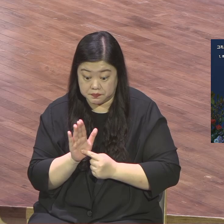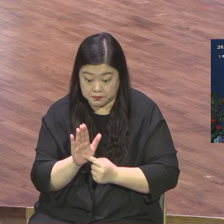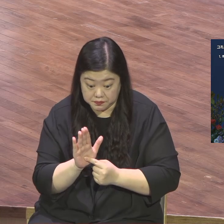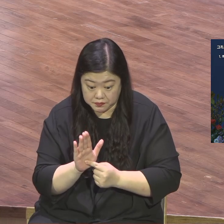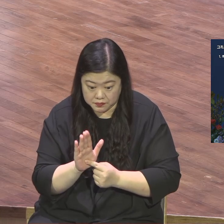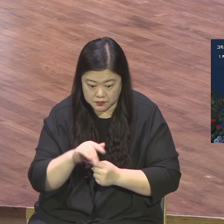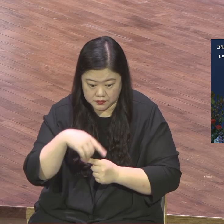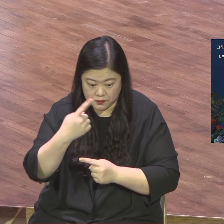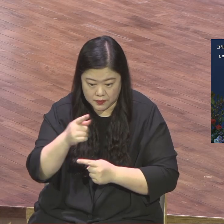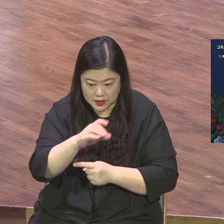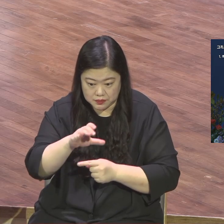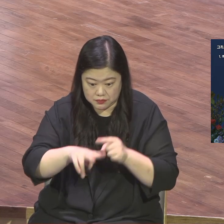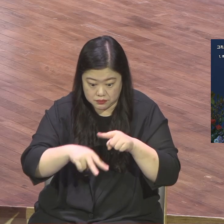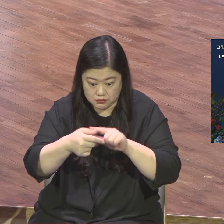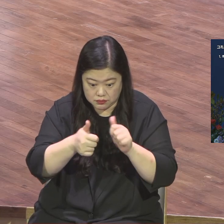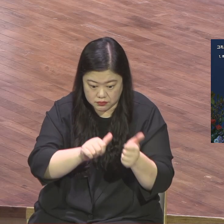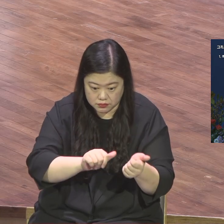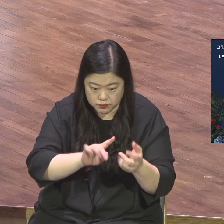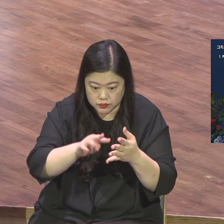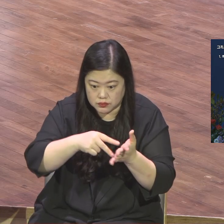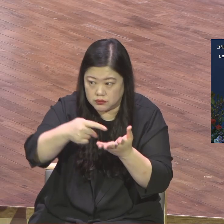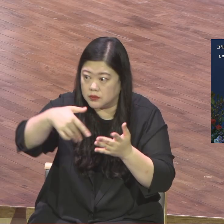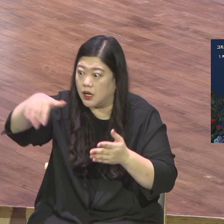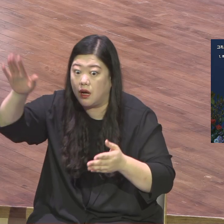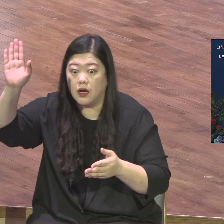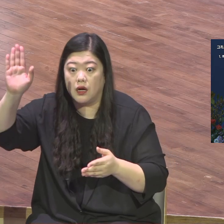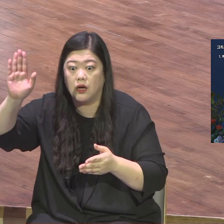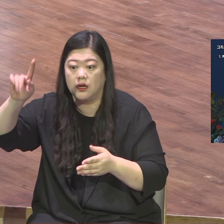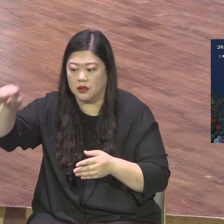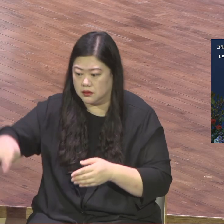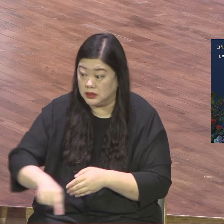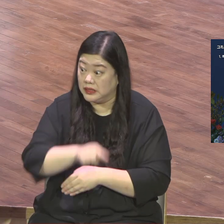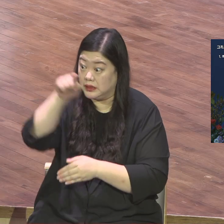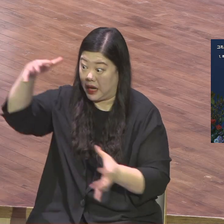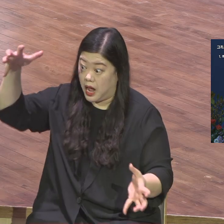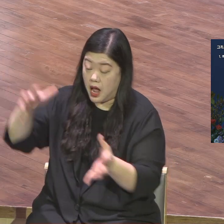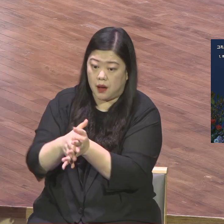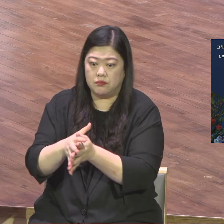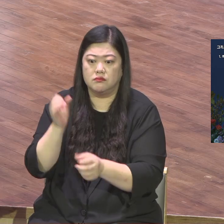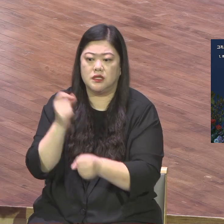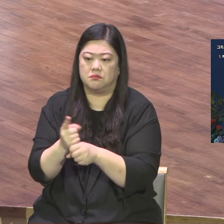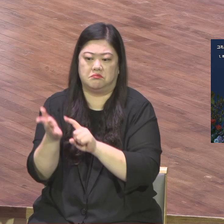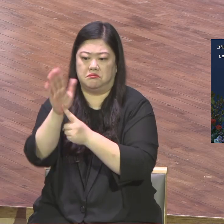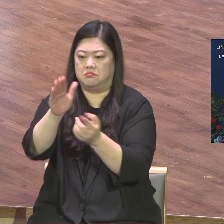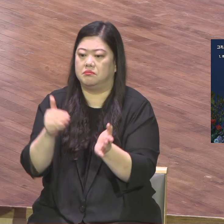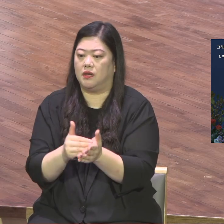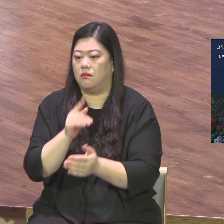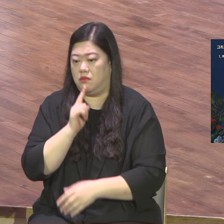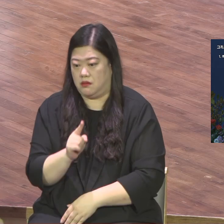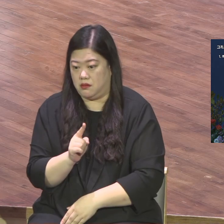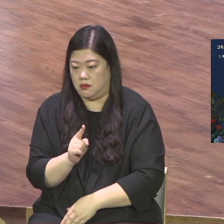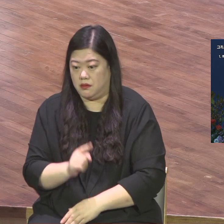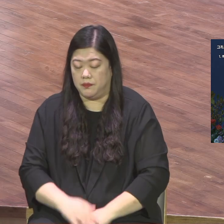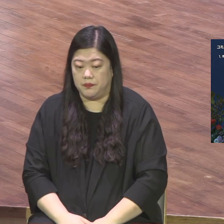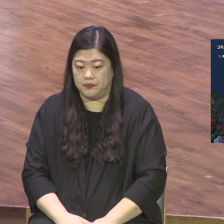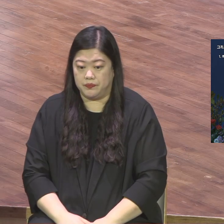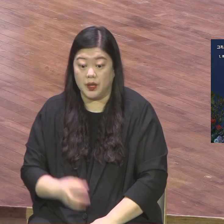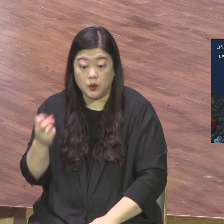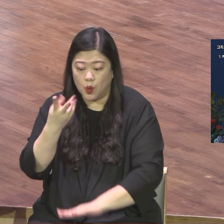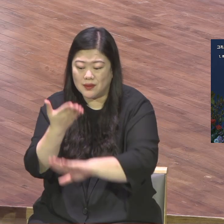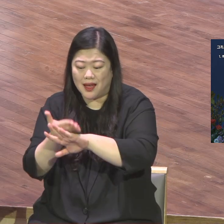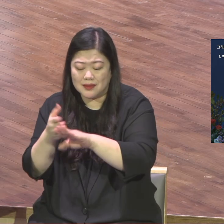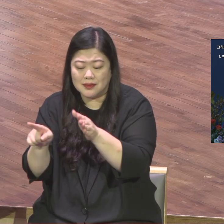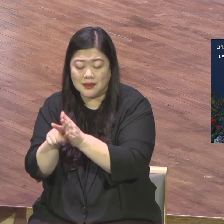뜻이다. 영국의 청교도 신학자 매트 폴이라는 분은 비밀은 하나님께서 그리스도